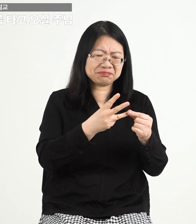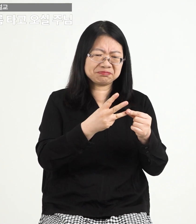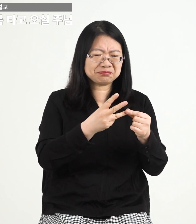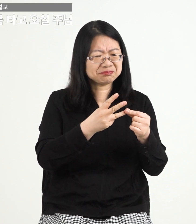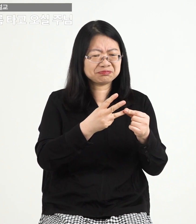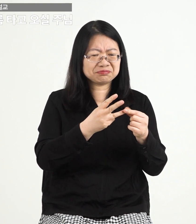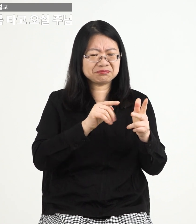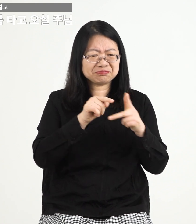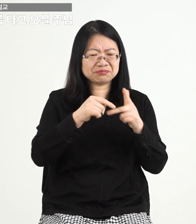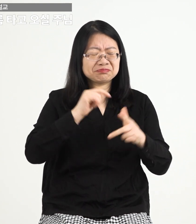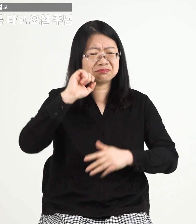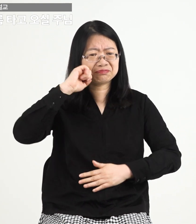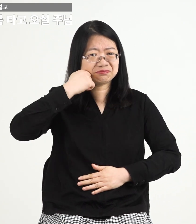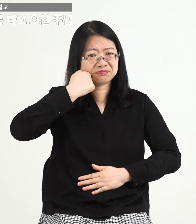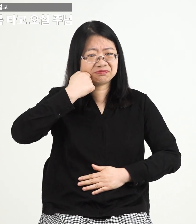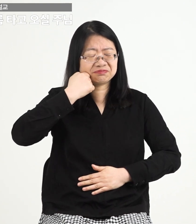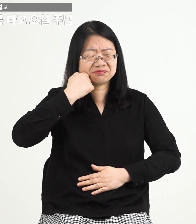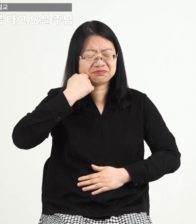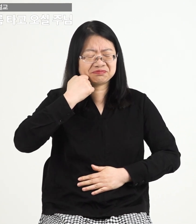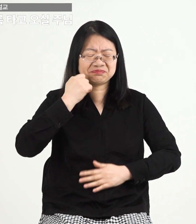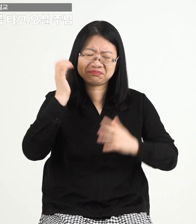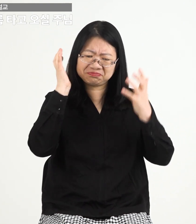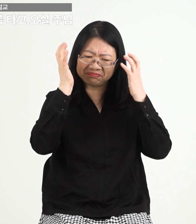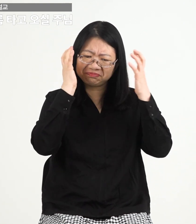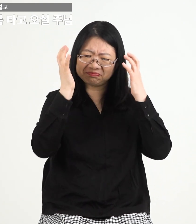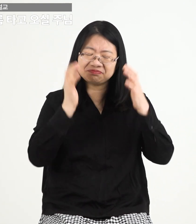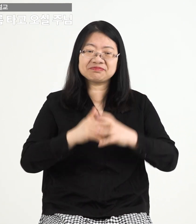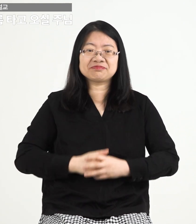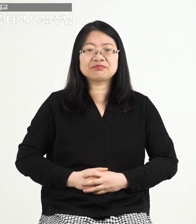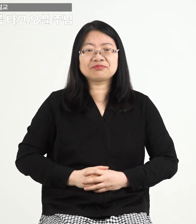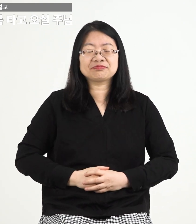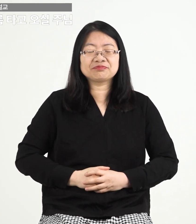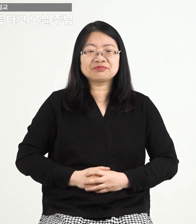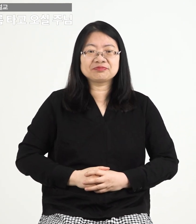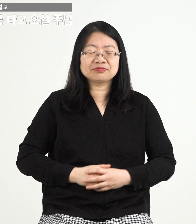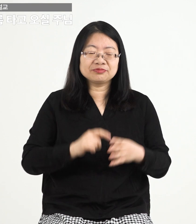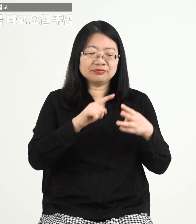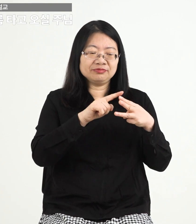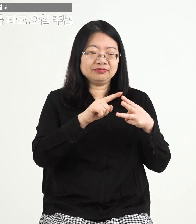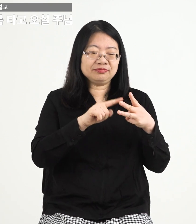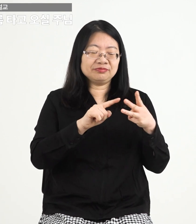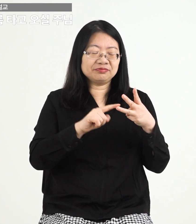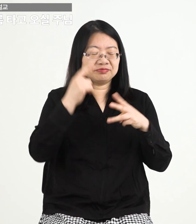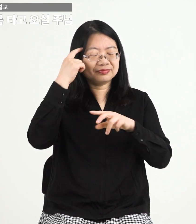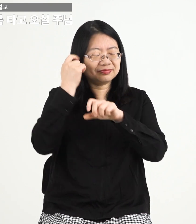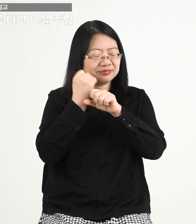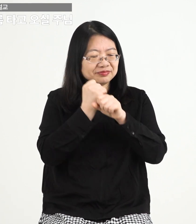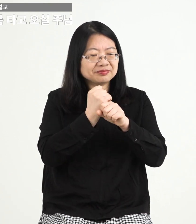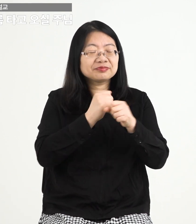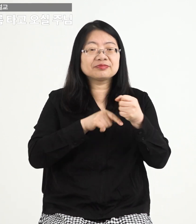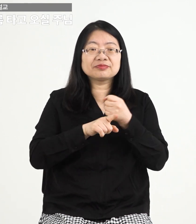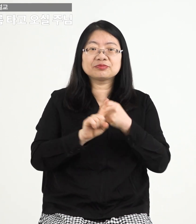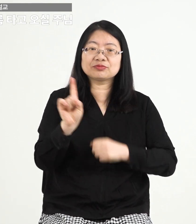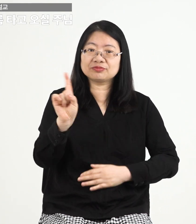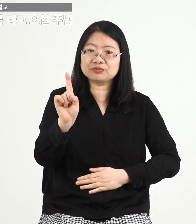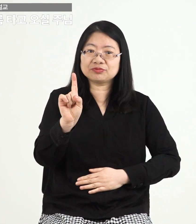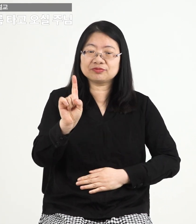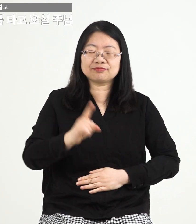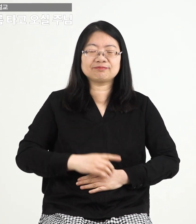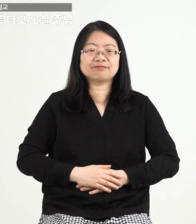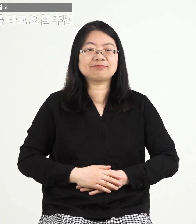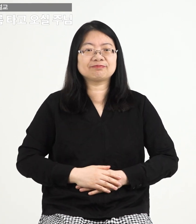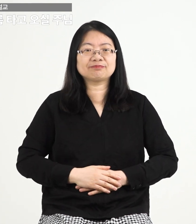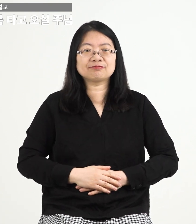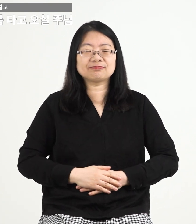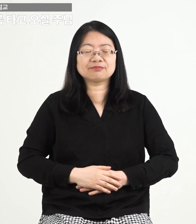난해하다. 여기에 대해서 간략하게 왜 그런 선입관을 가지게 되었는가에 대해서 말씀을 좀